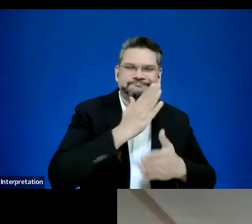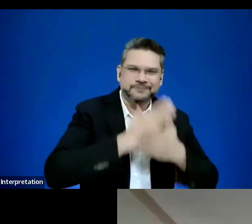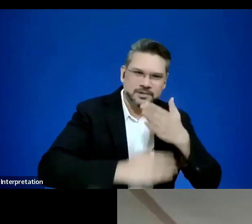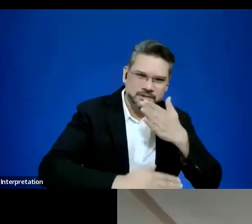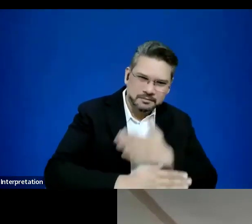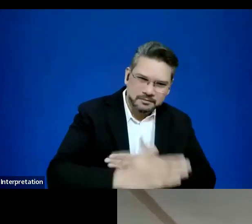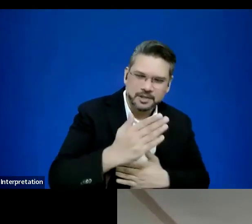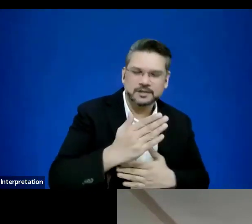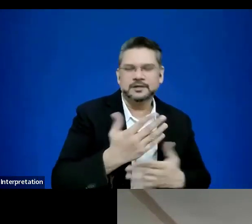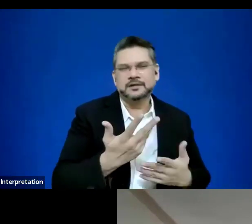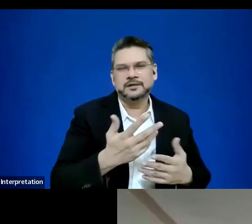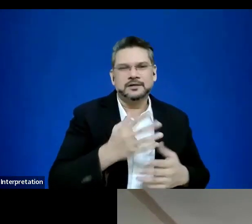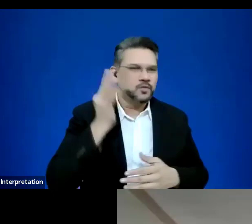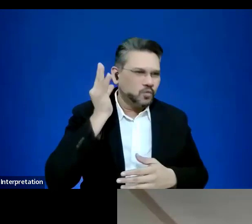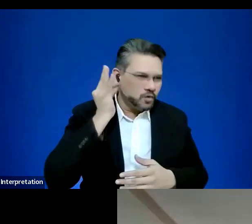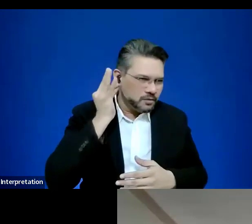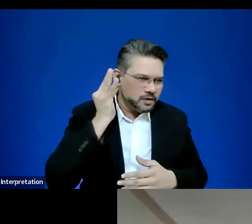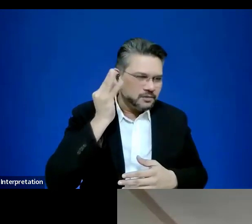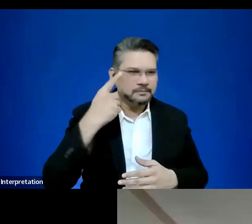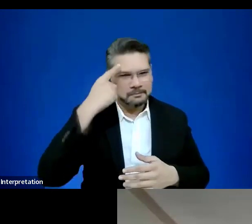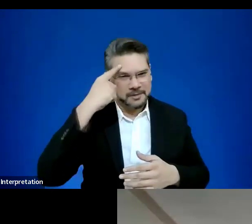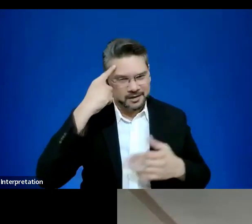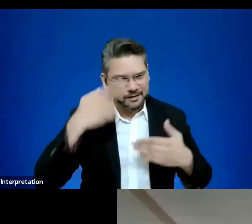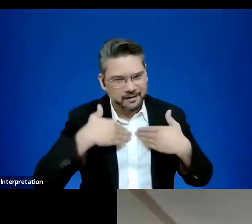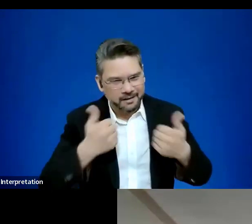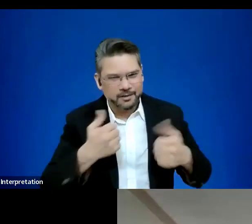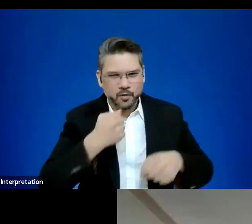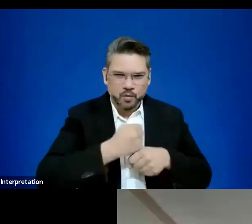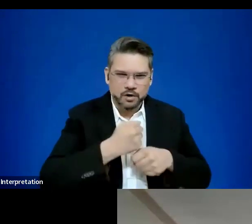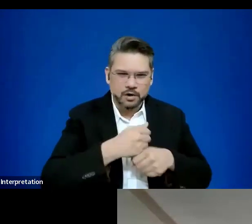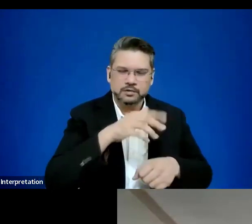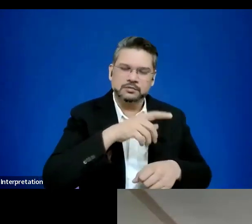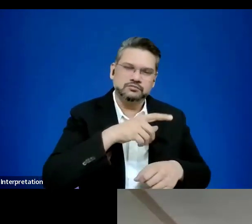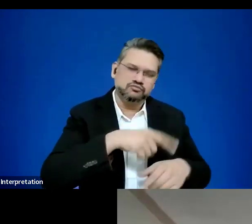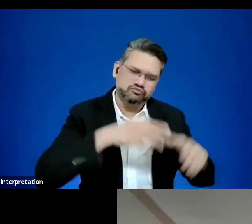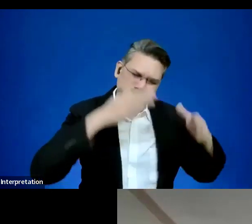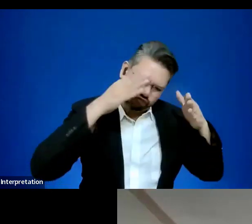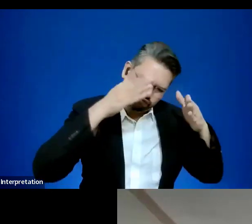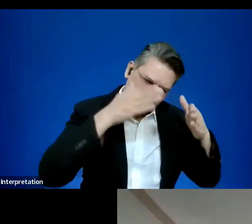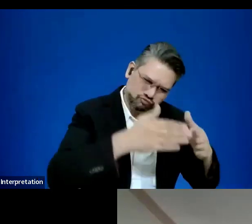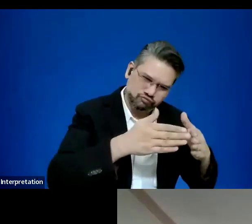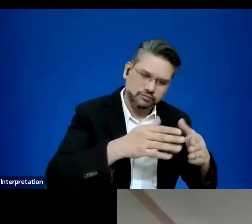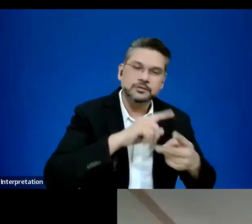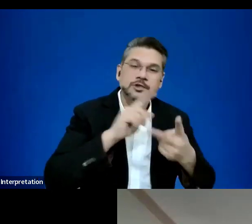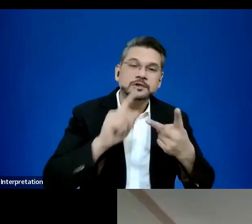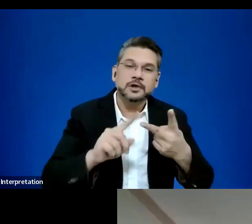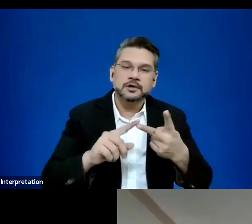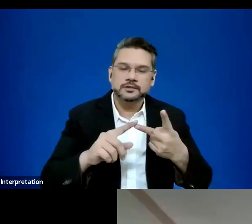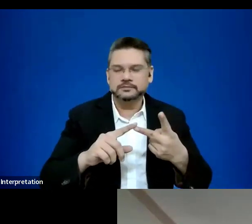有两件他非常热爱的事情，第一个是他的工作，为我们这些